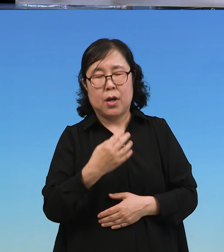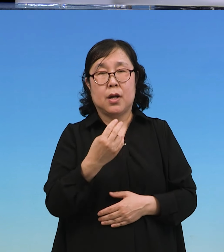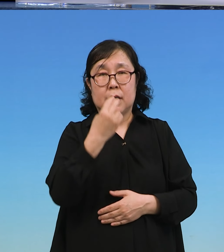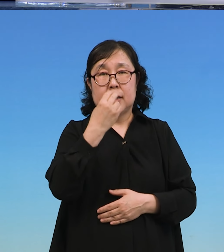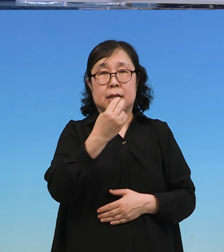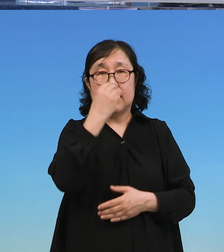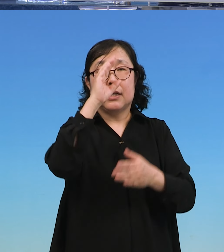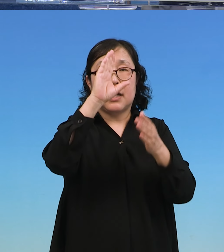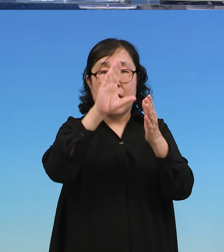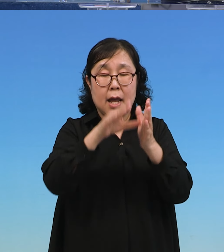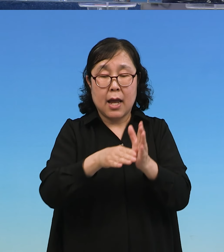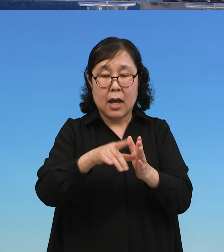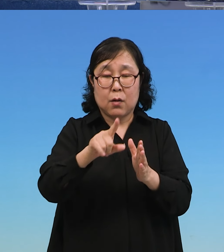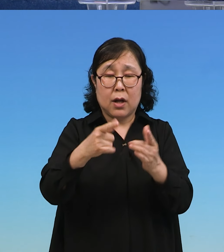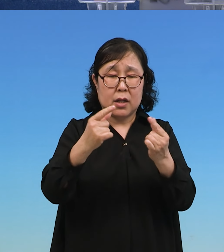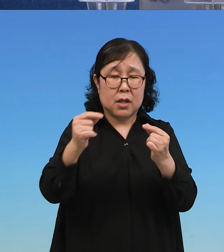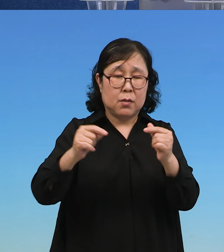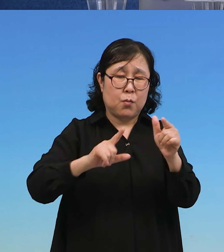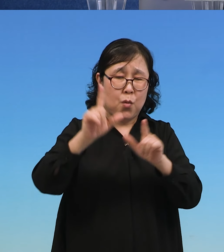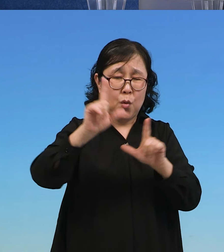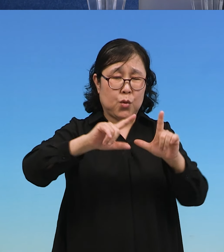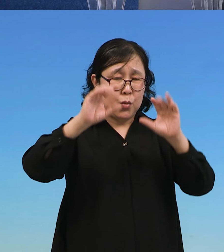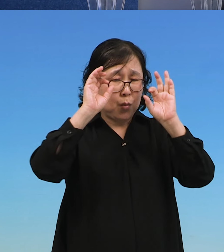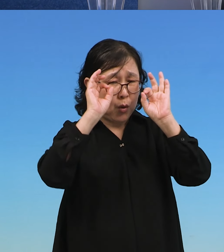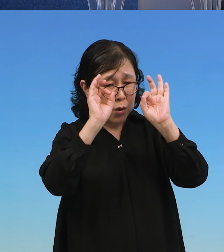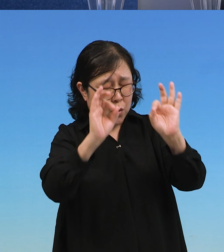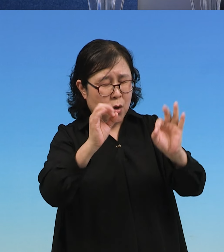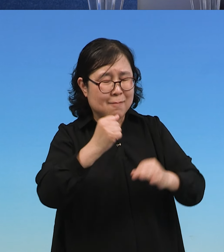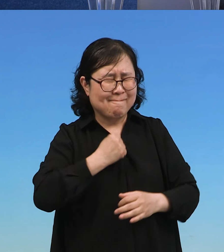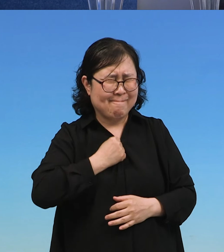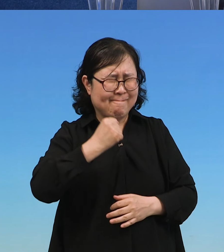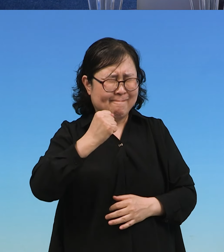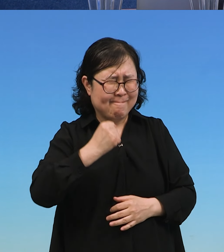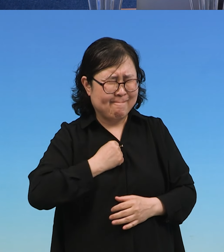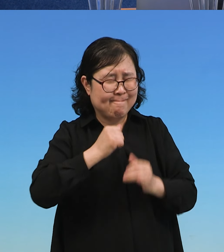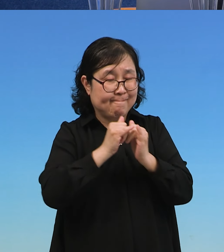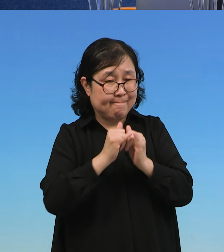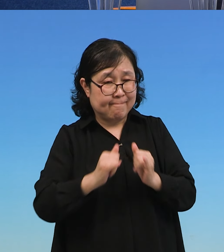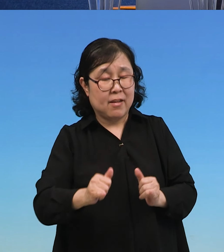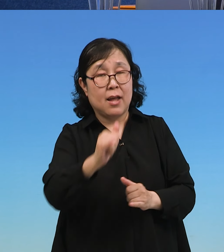그런 풍경 보시며 단시간은 분인네.